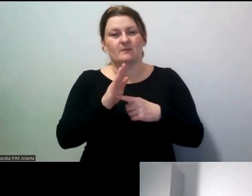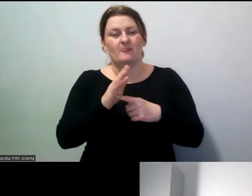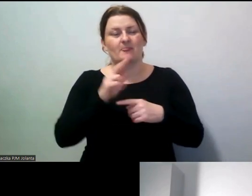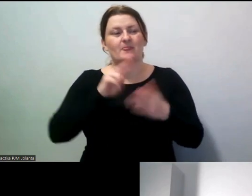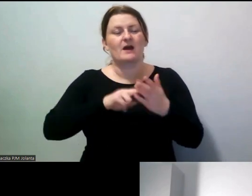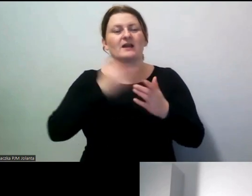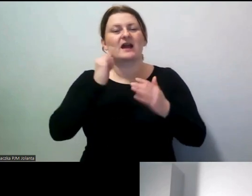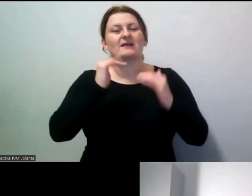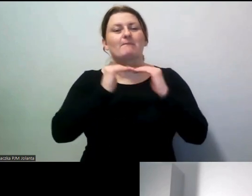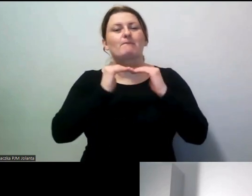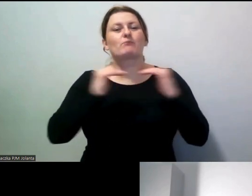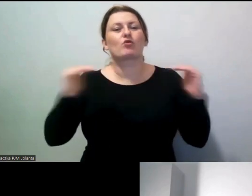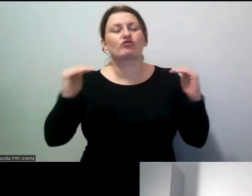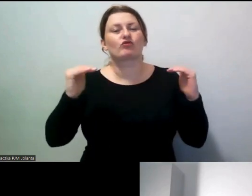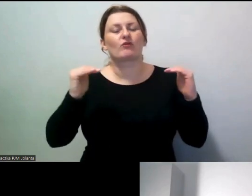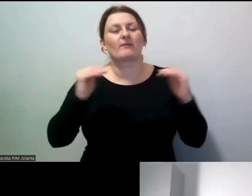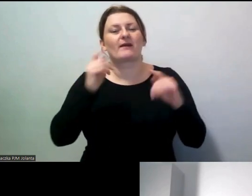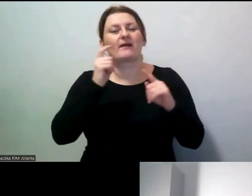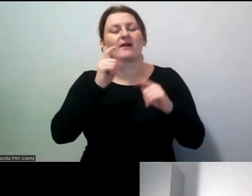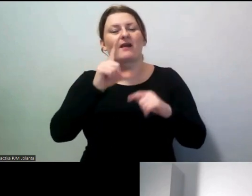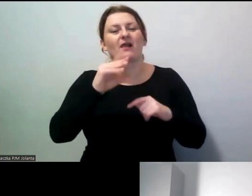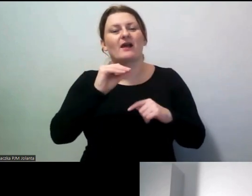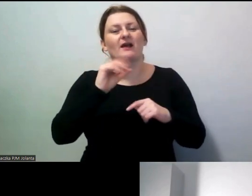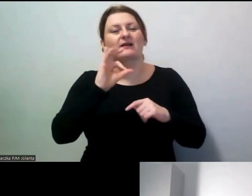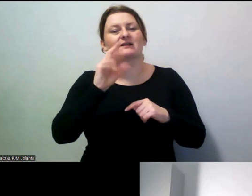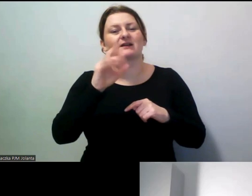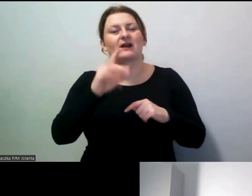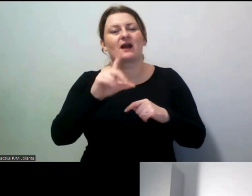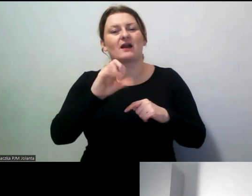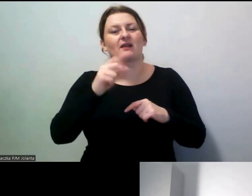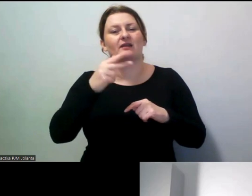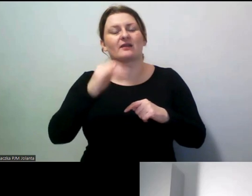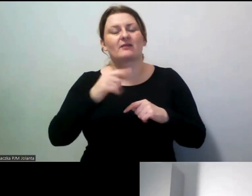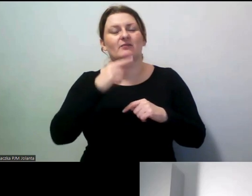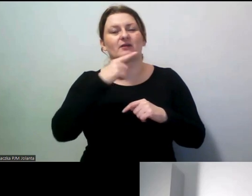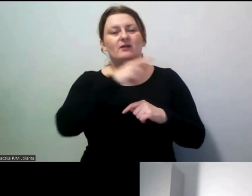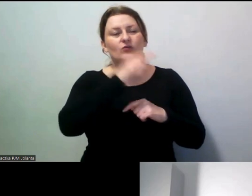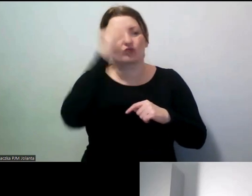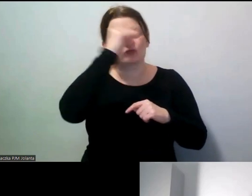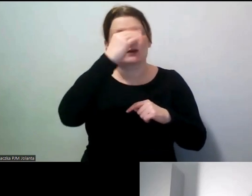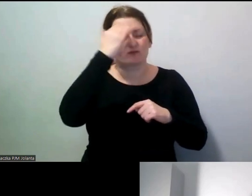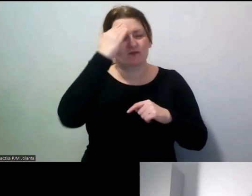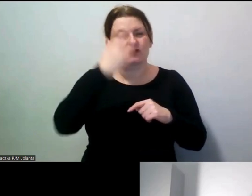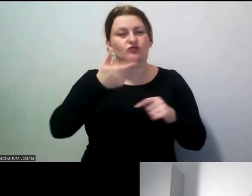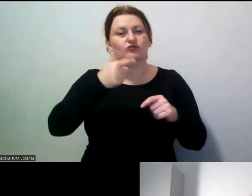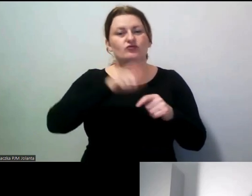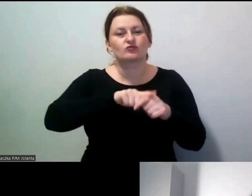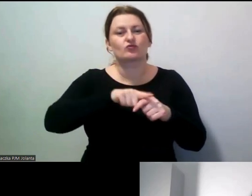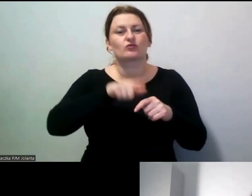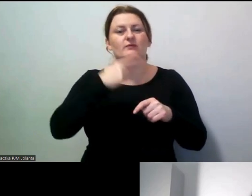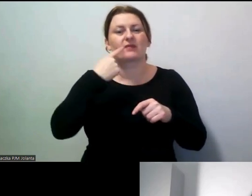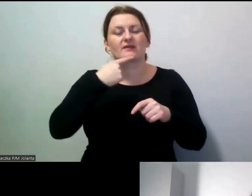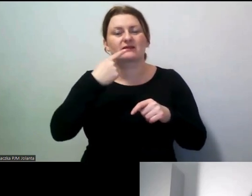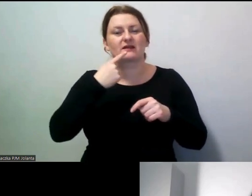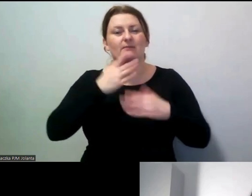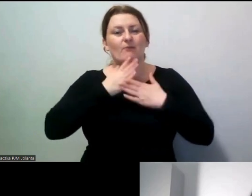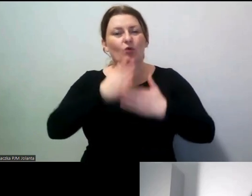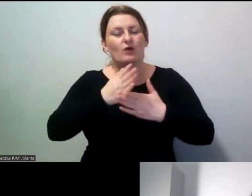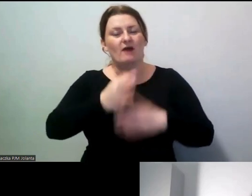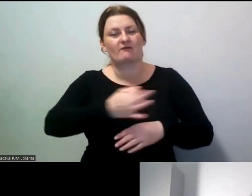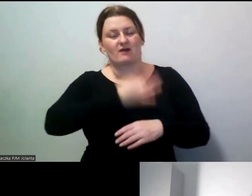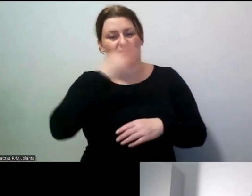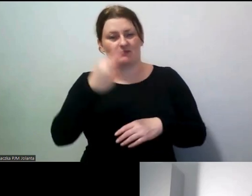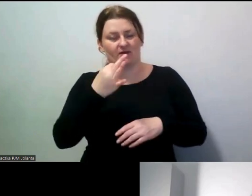jakim poziomie leksykalnym funkcjonuje dany uczeń i z którym językiem w tym zakresie radzi sobie lepiej, to znaczy